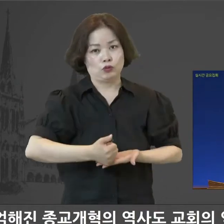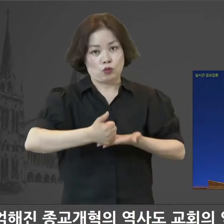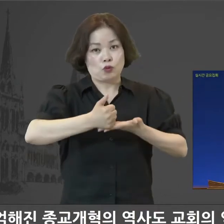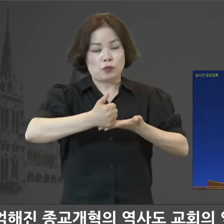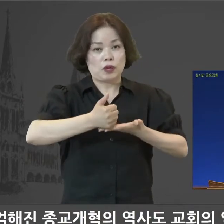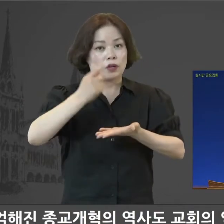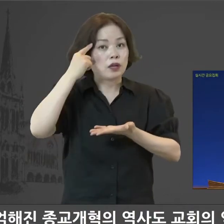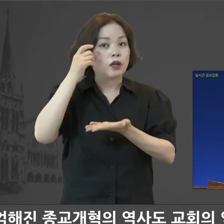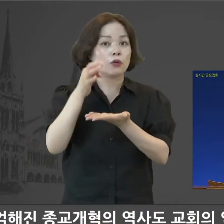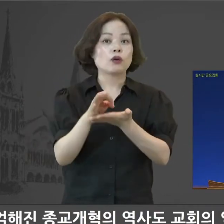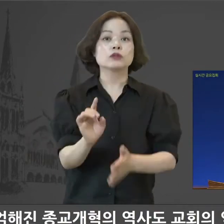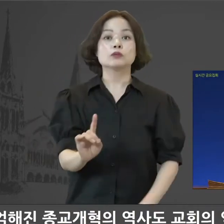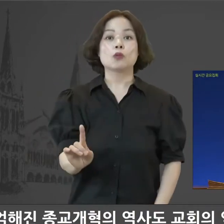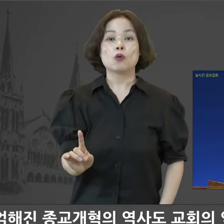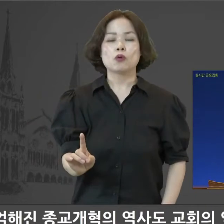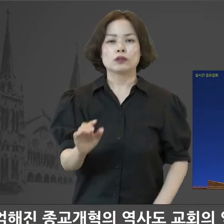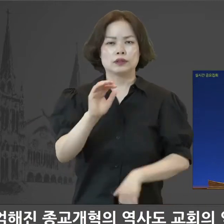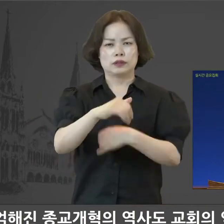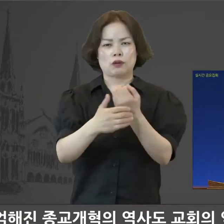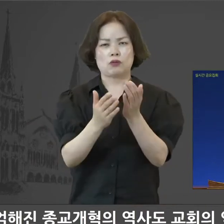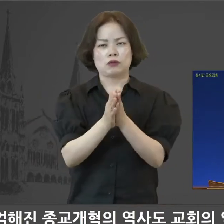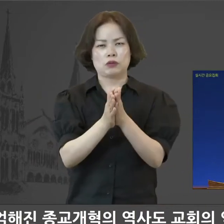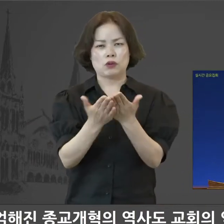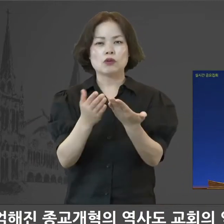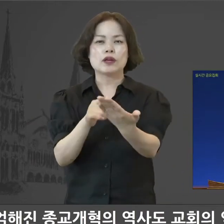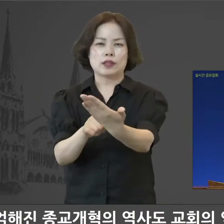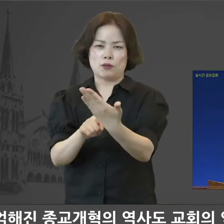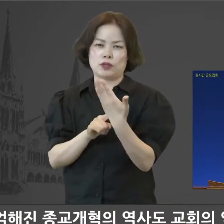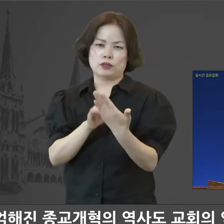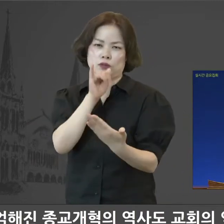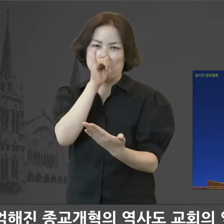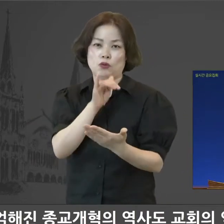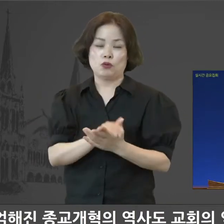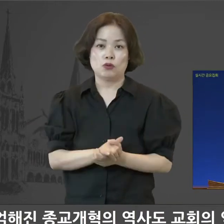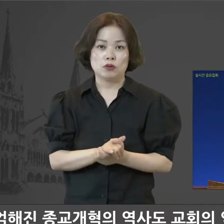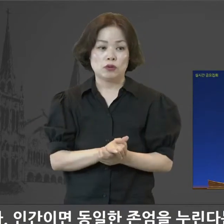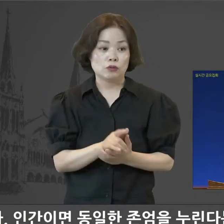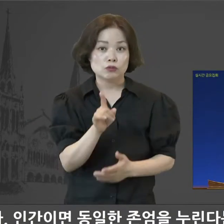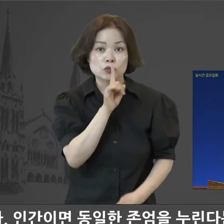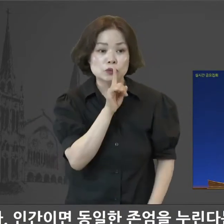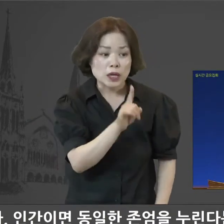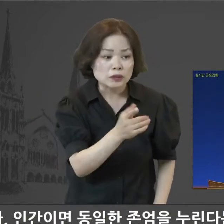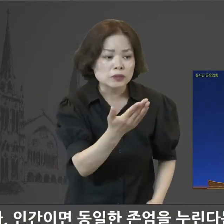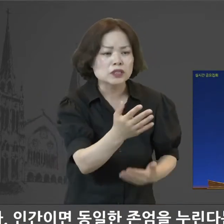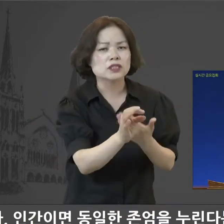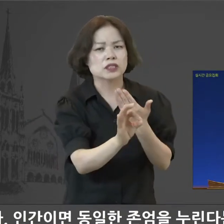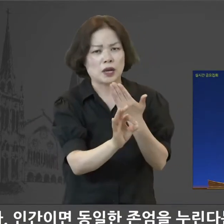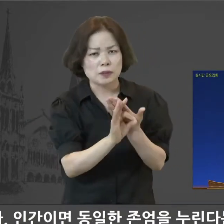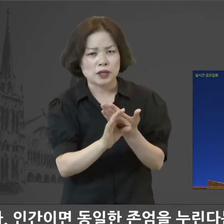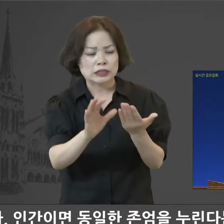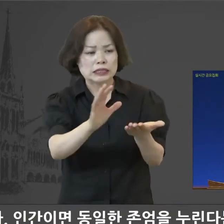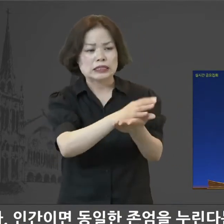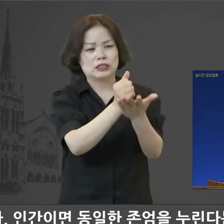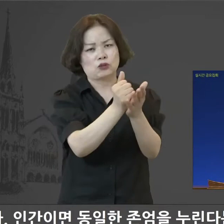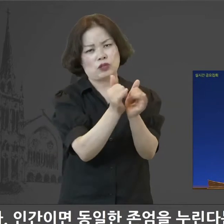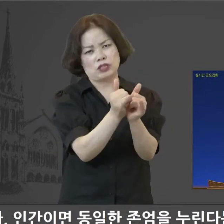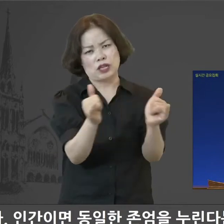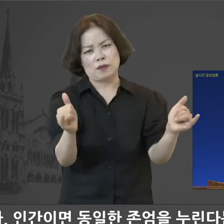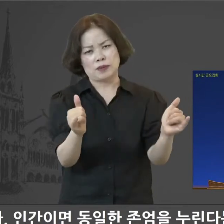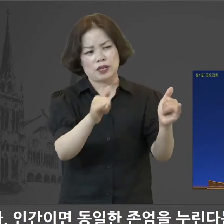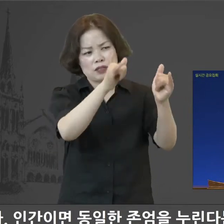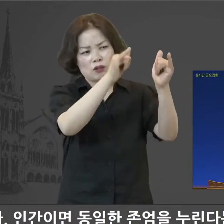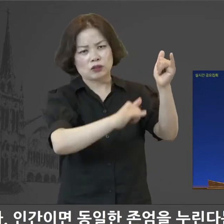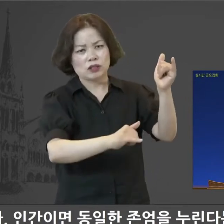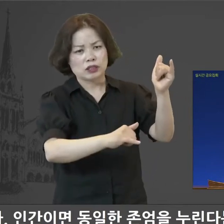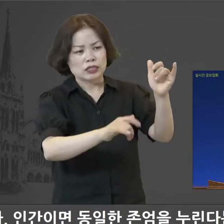가치가 어디서 나왔어요? 성경에서 나온 거예요. 그러니까 무슨 얘기냐면, 우리 크리스찬은 역사적